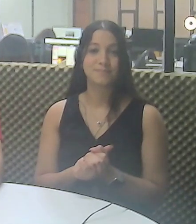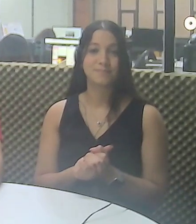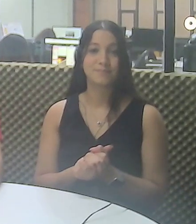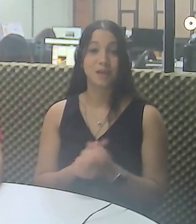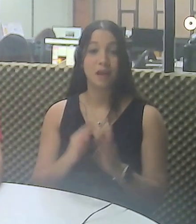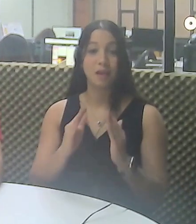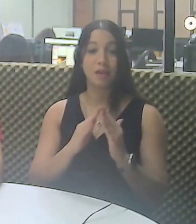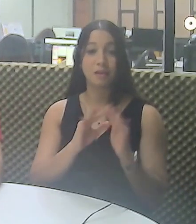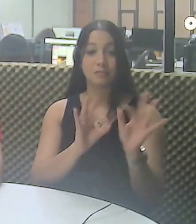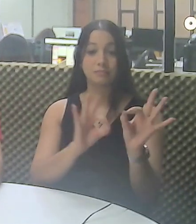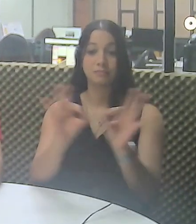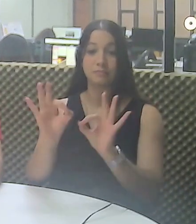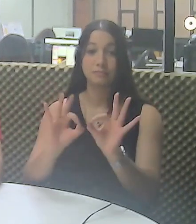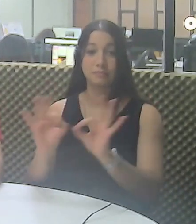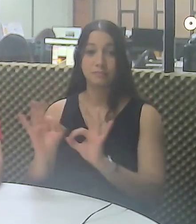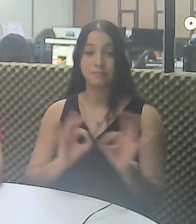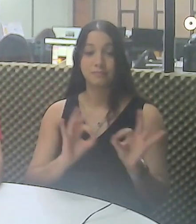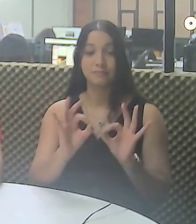decorar a casa